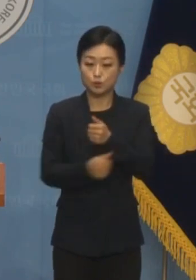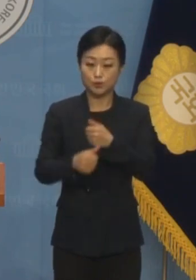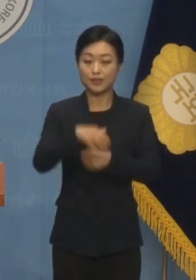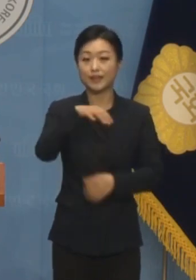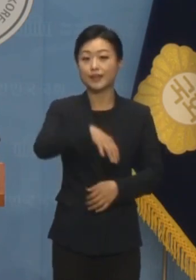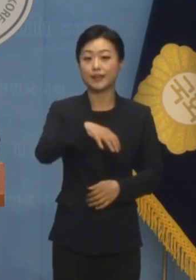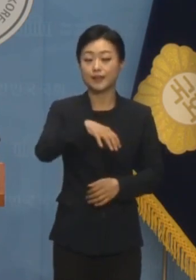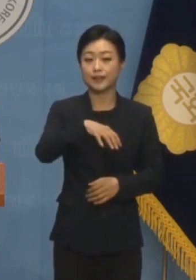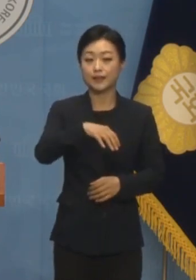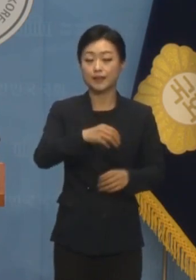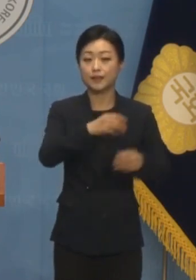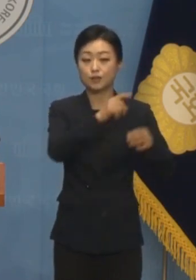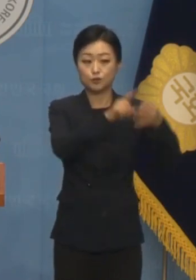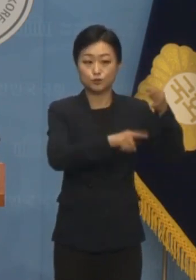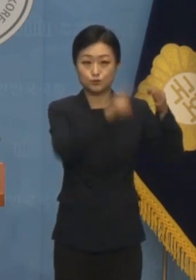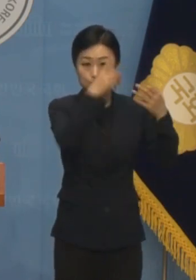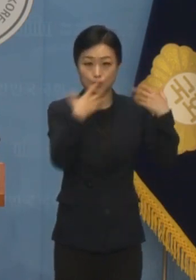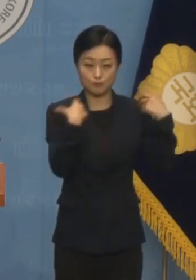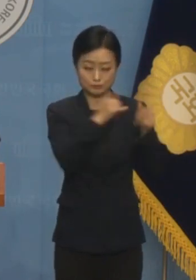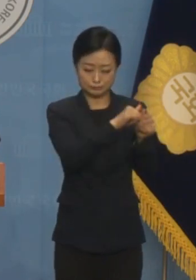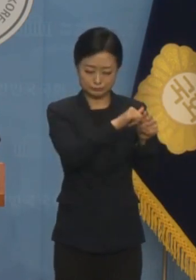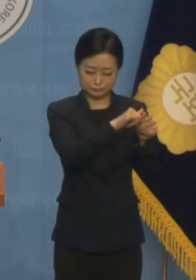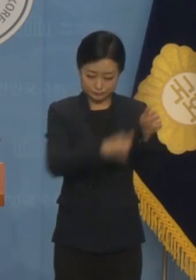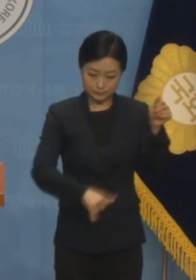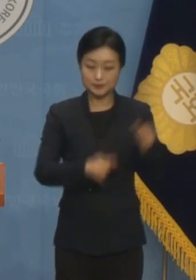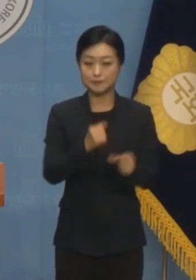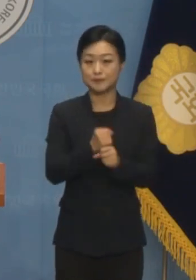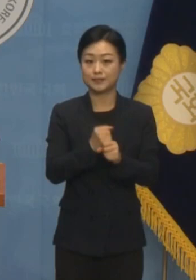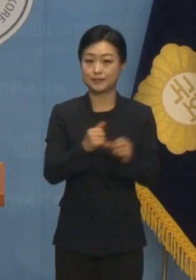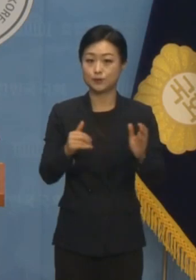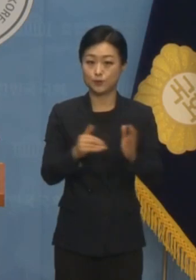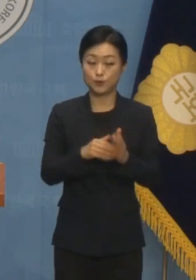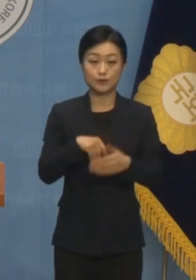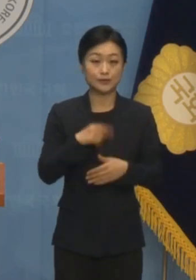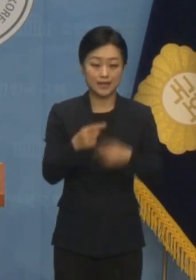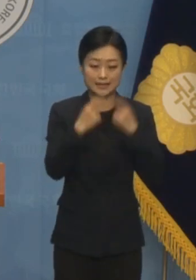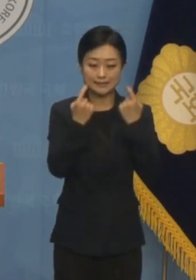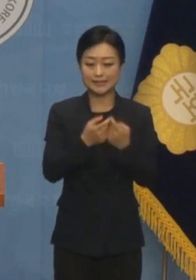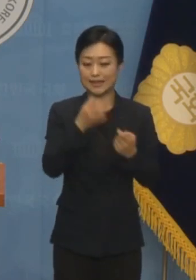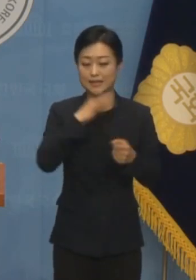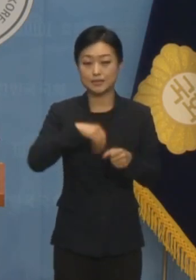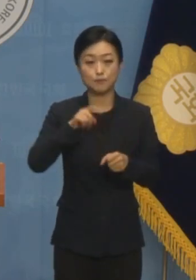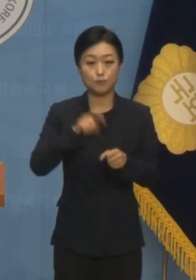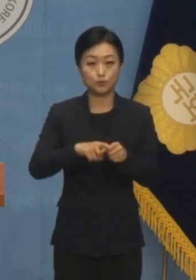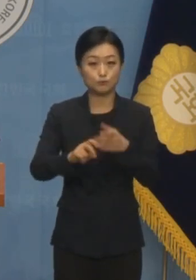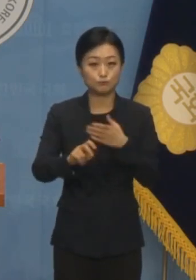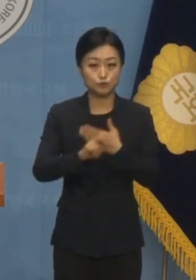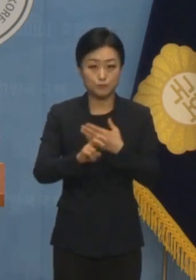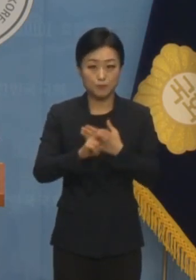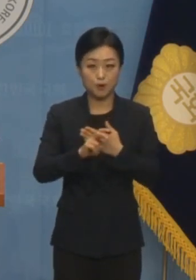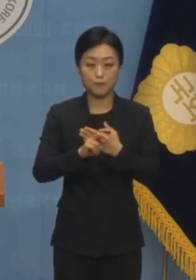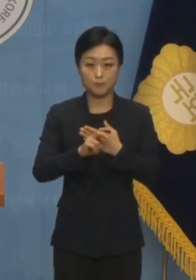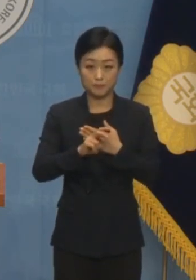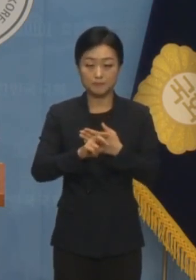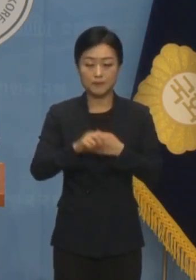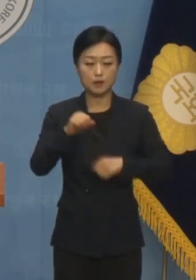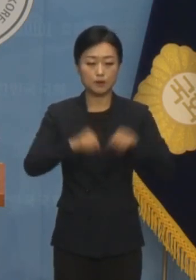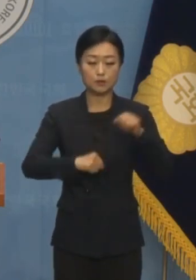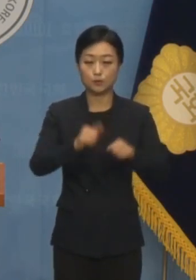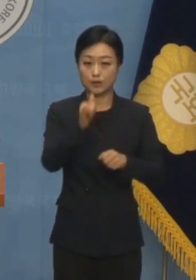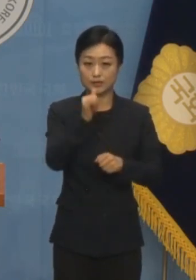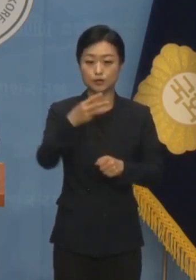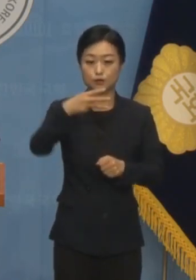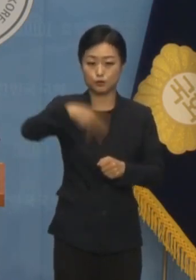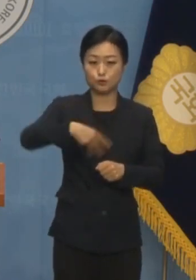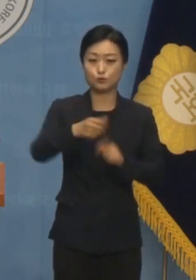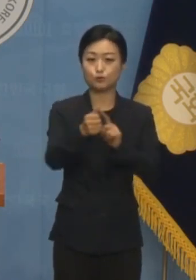방송통신심의위원회를 윤석열 정권의 친위대로 만든 것도 모자라 사익을 위해서 불법과 위법까지 일삼는